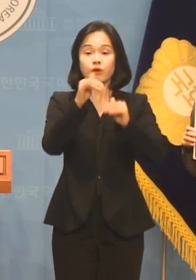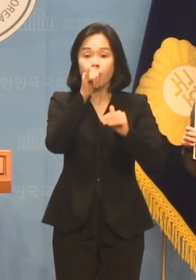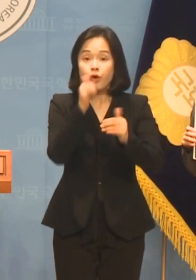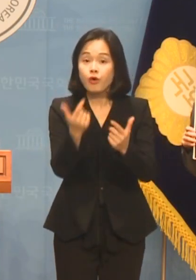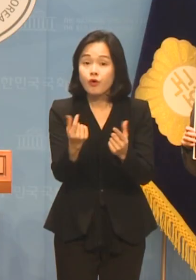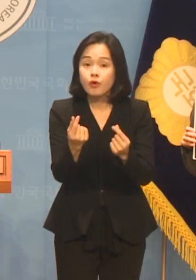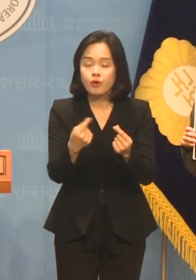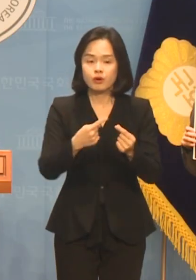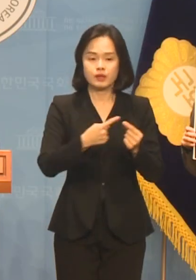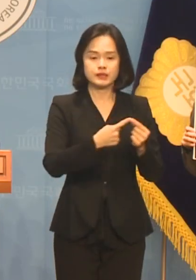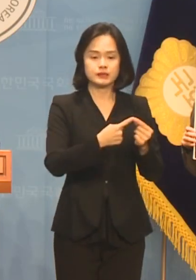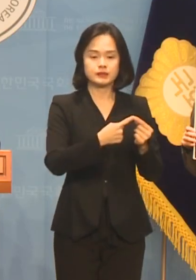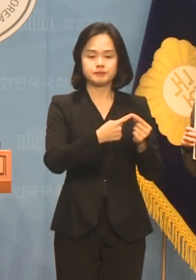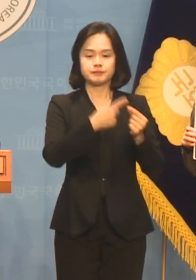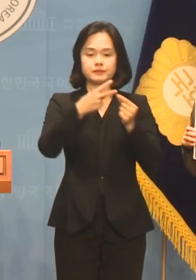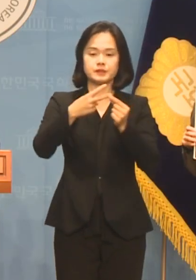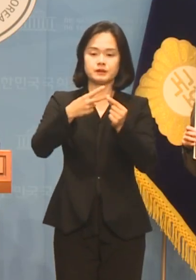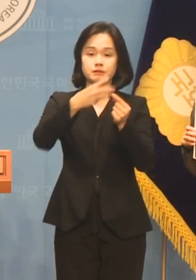처벌이